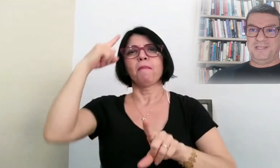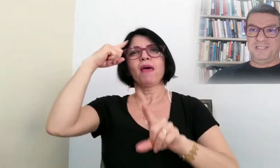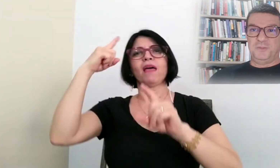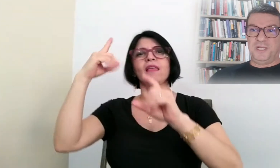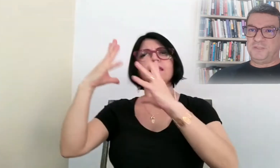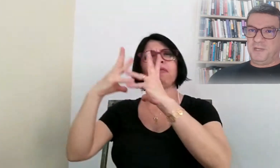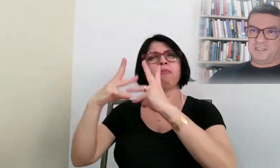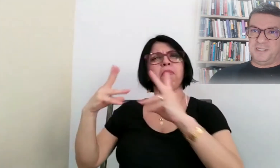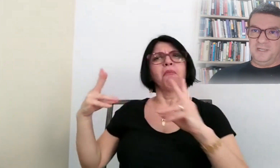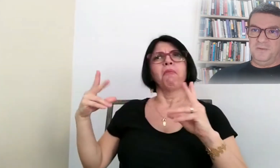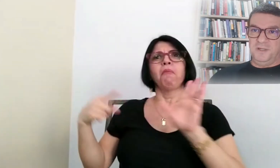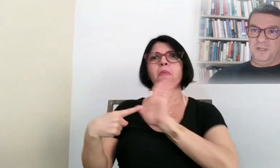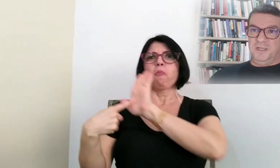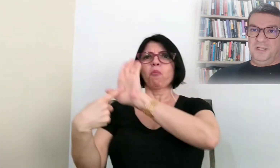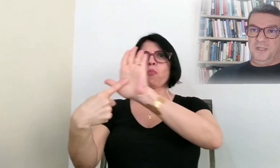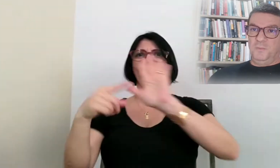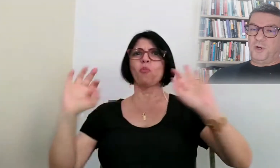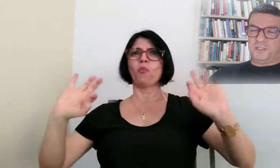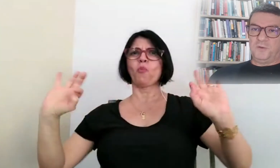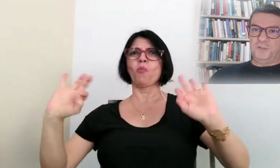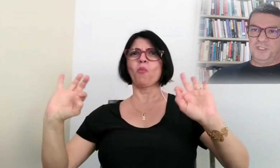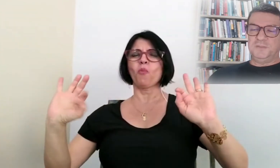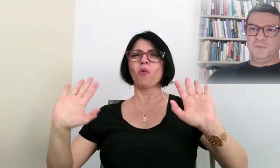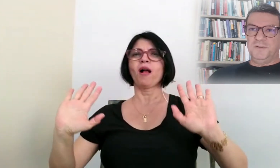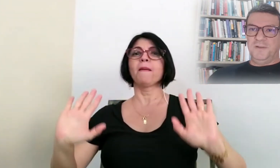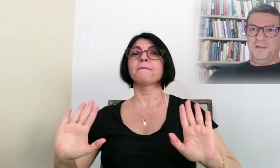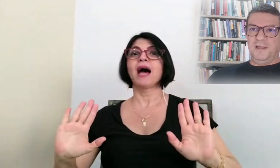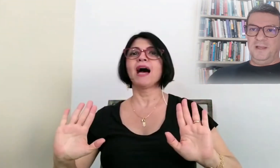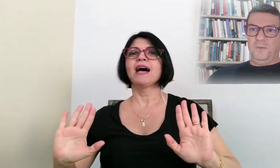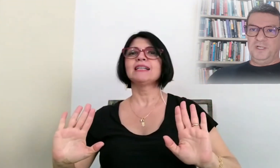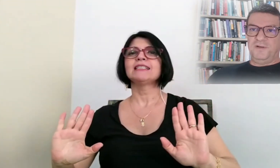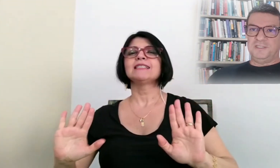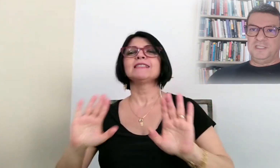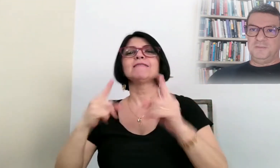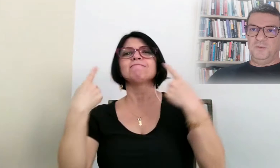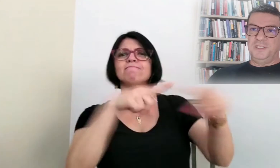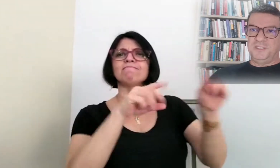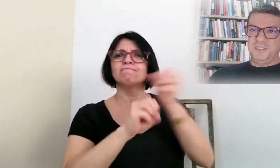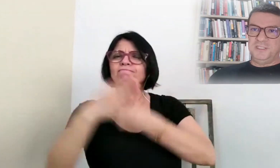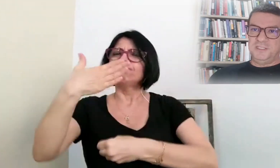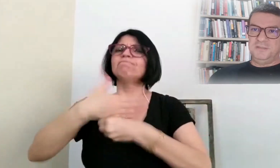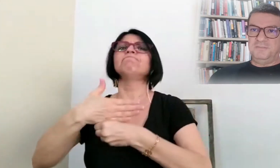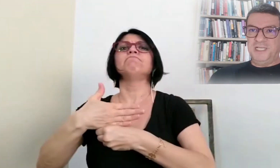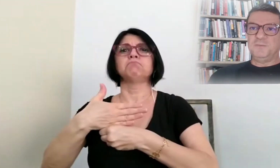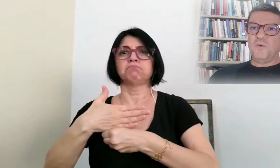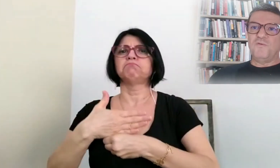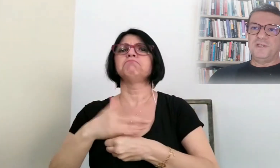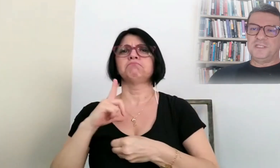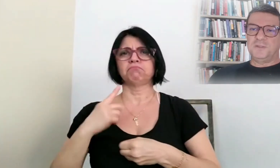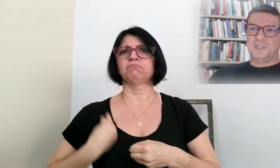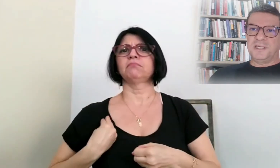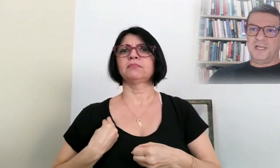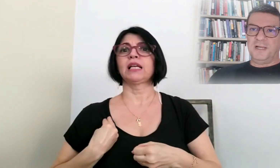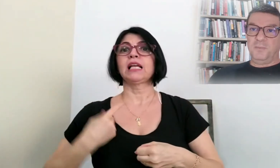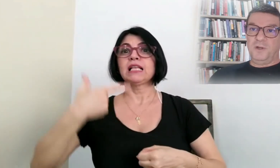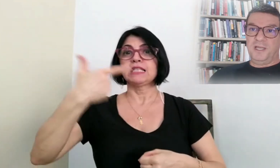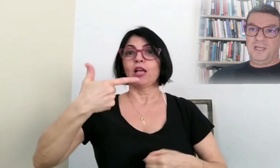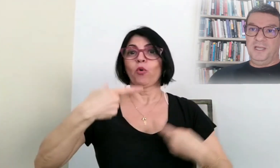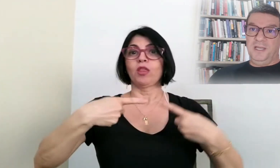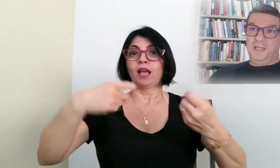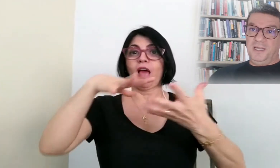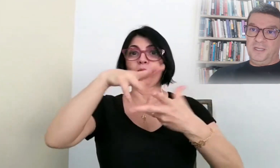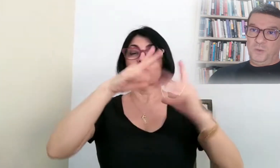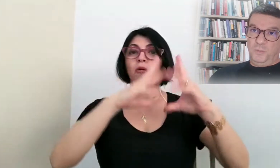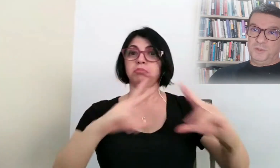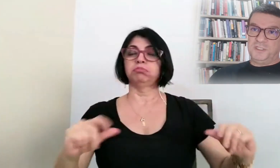tenha perdido a expressão e o protagonismo, o antifascismo existe mesmo com o fim da Segunda Guerra,